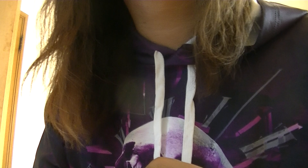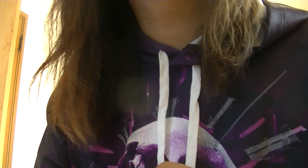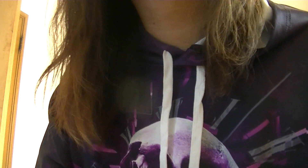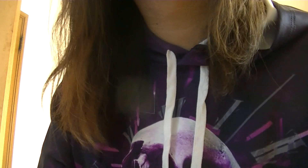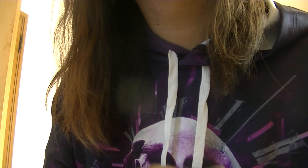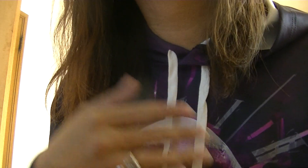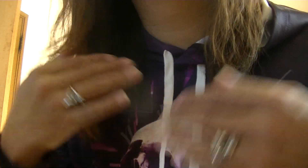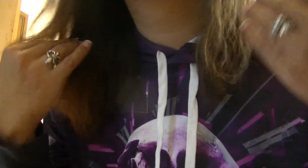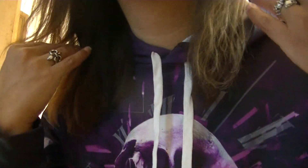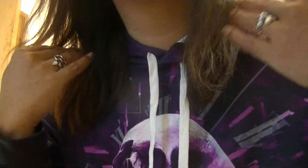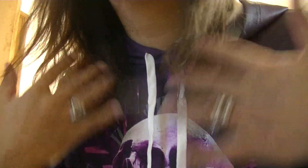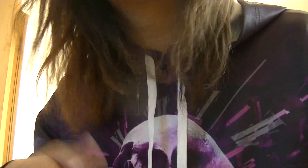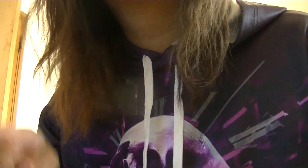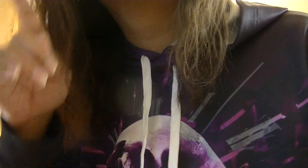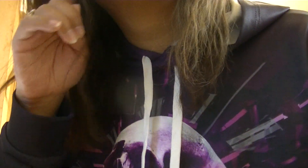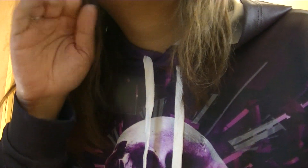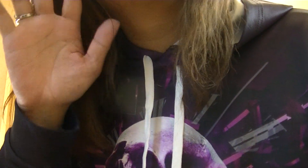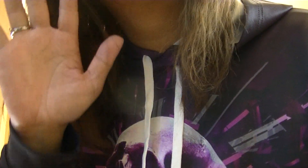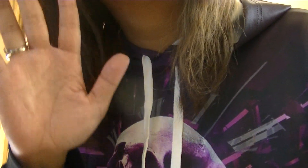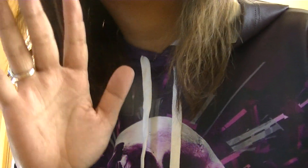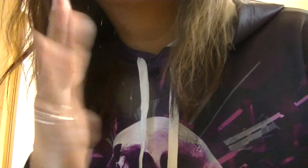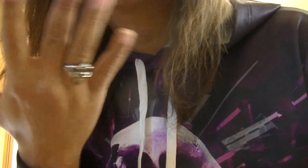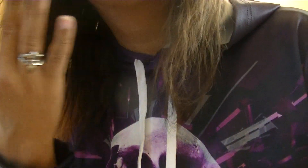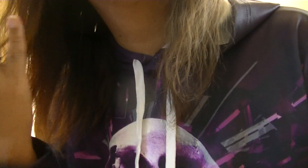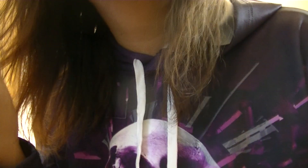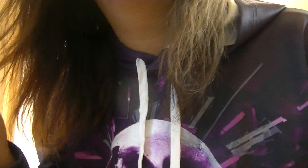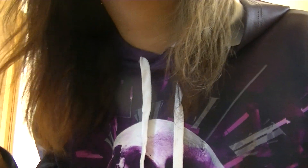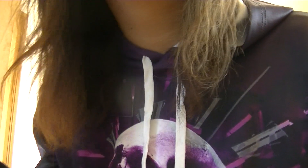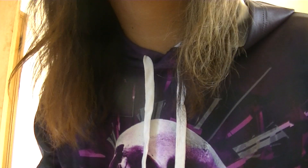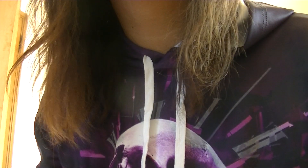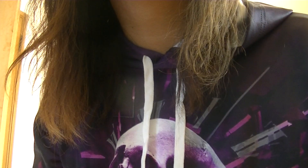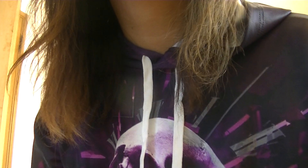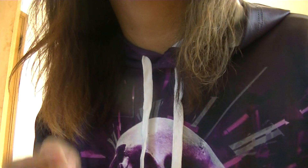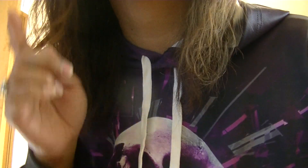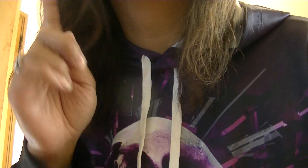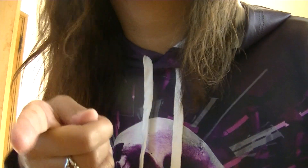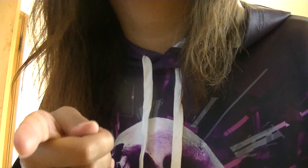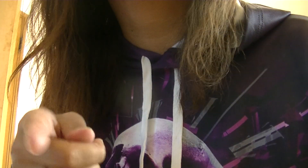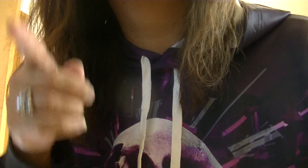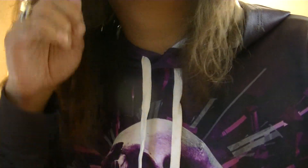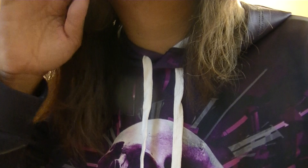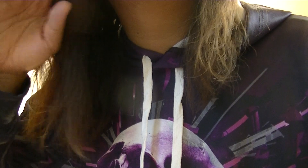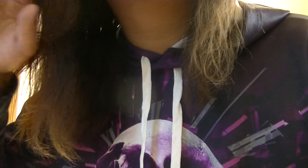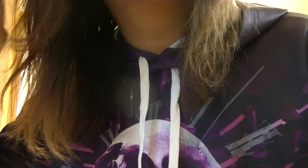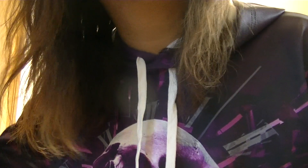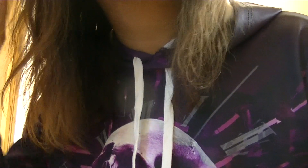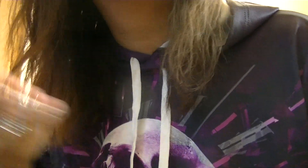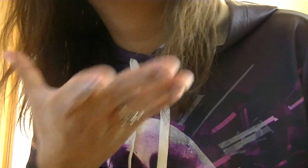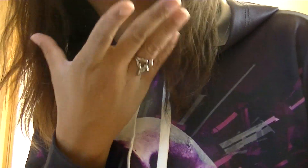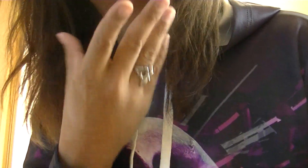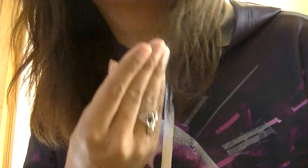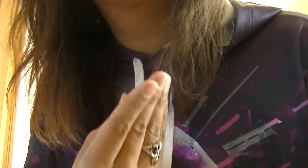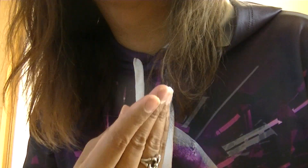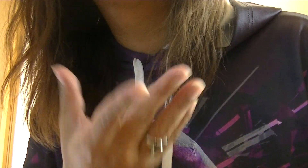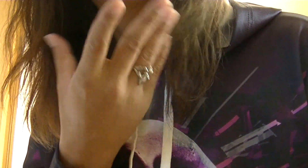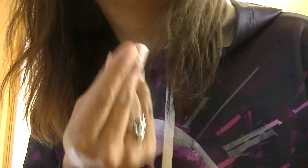だらけてみたけど希望の光